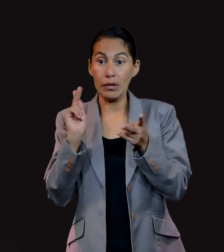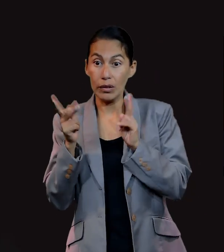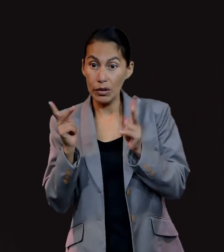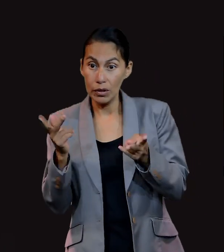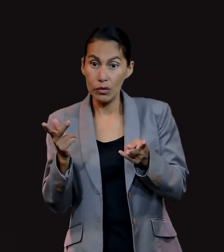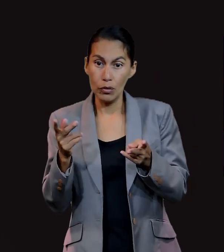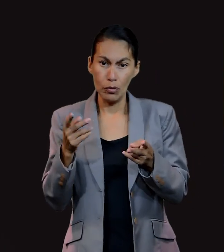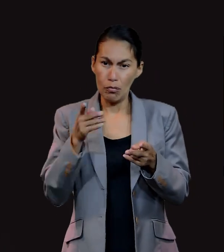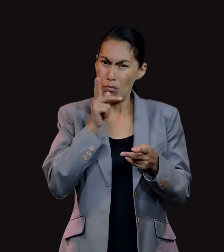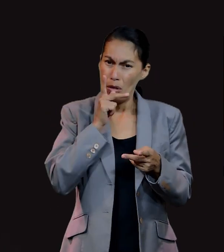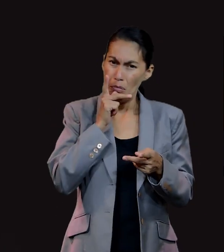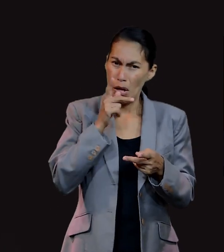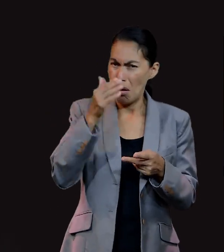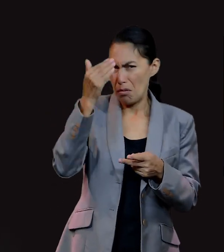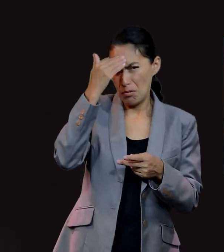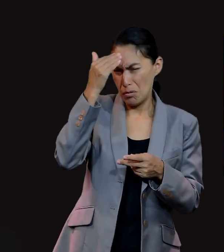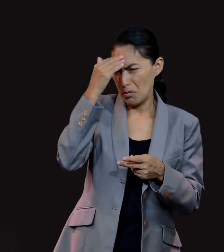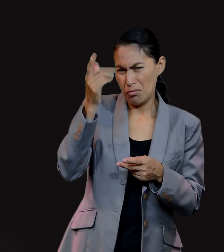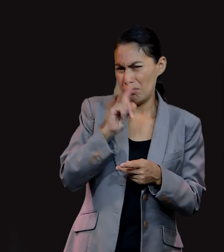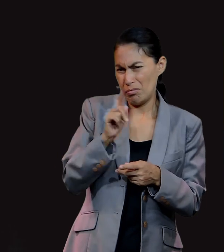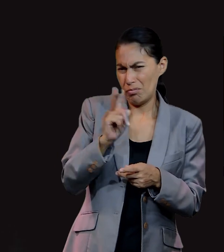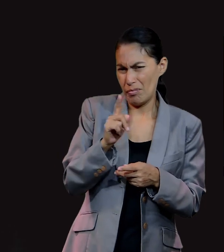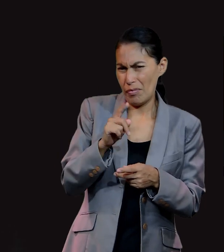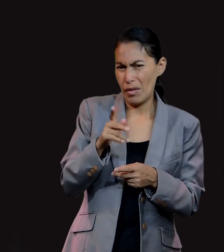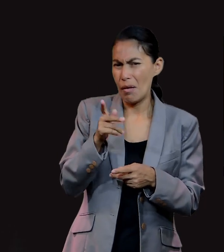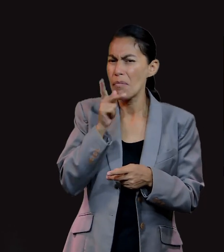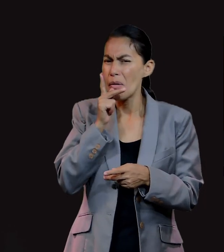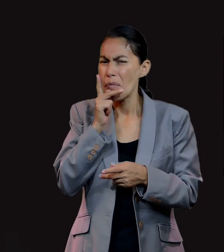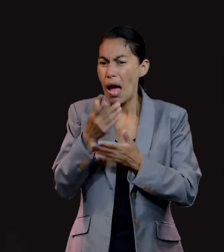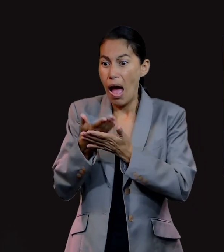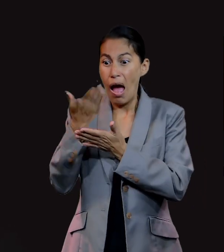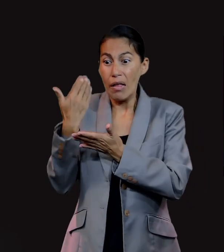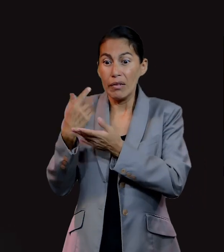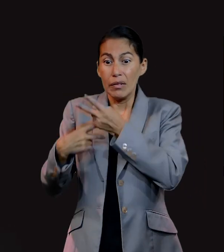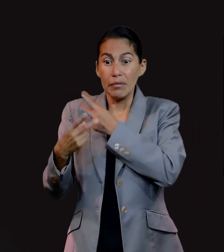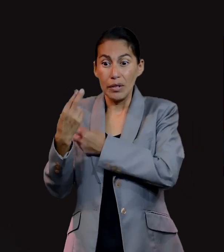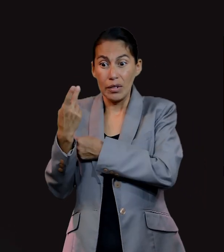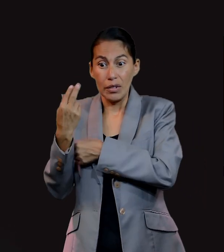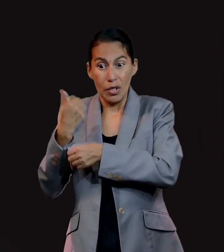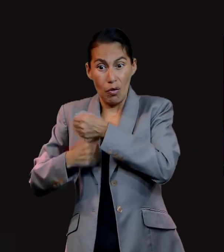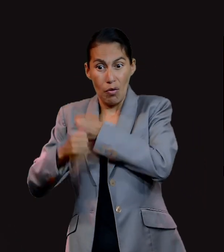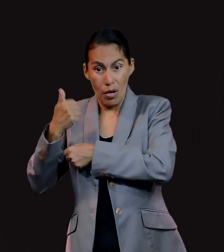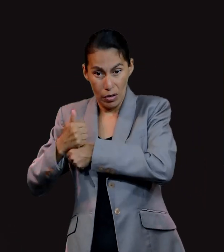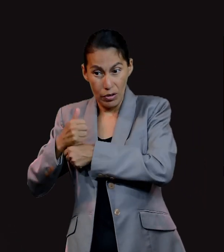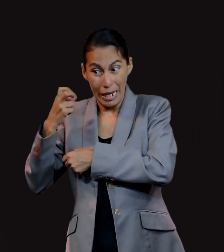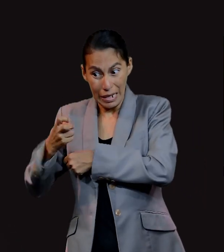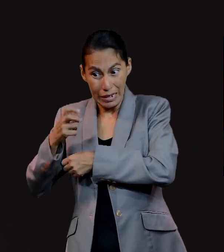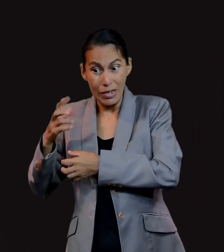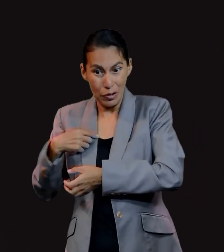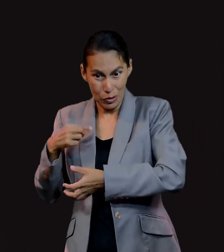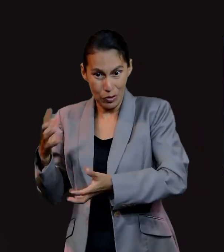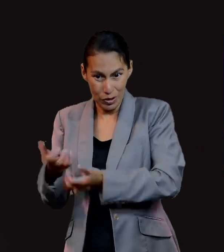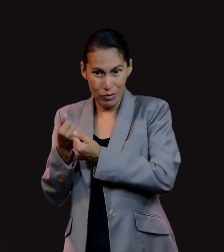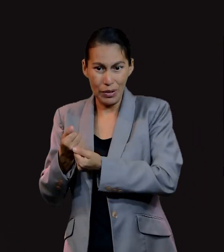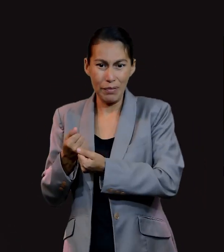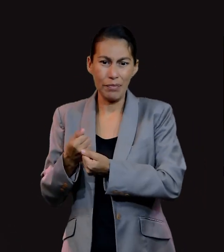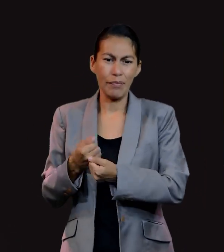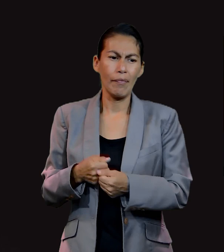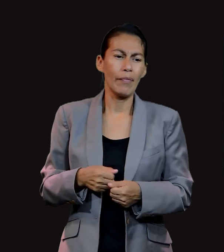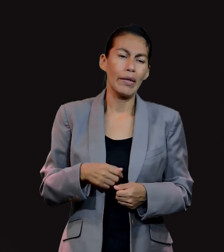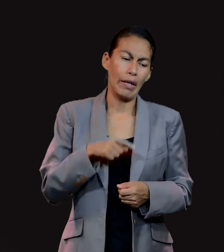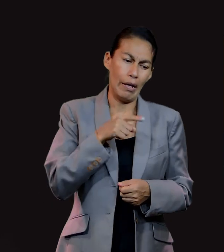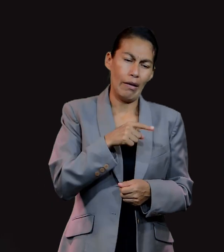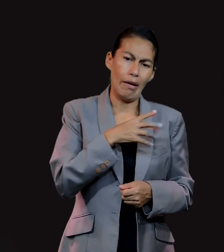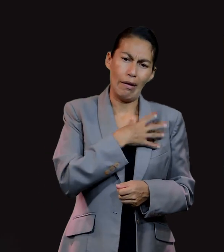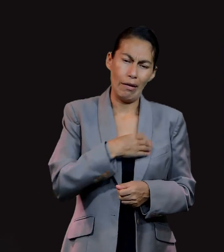sido fuimos vecinos yo no conocía al papá que 25 años antes le había auxiliado